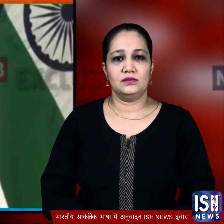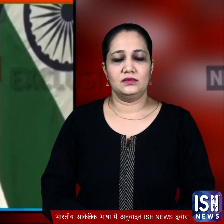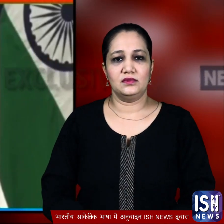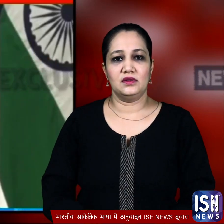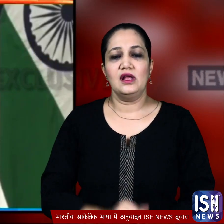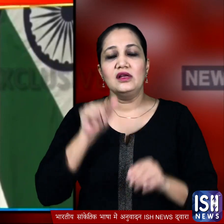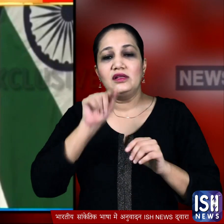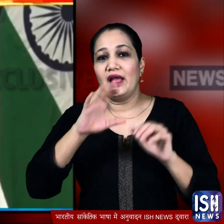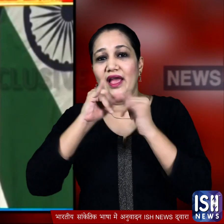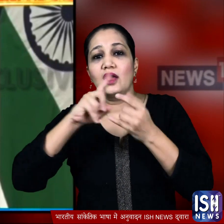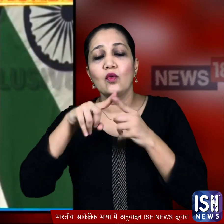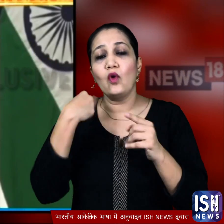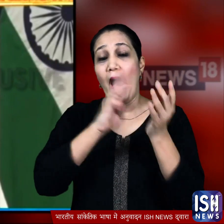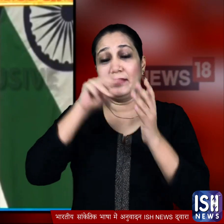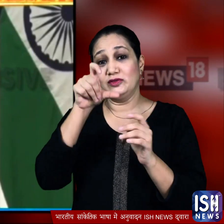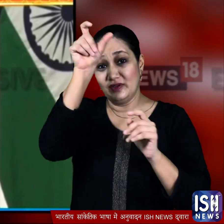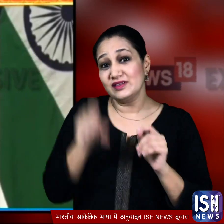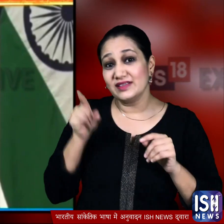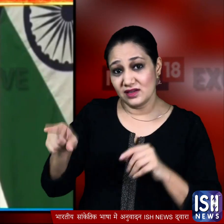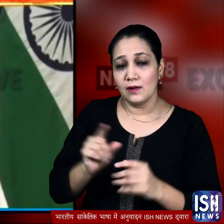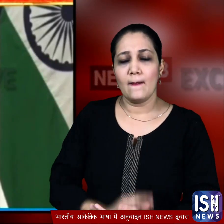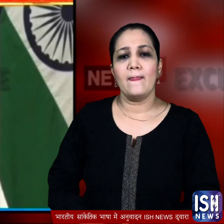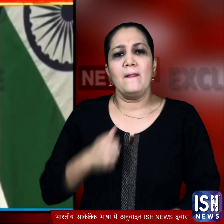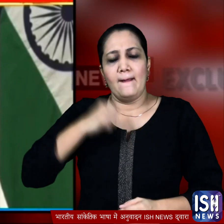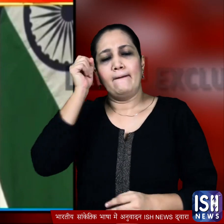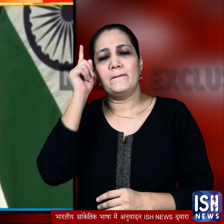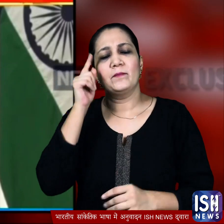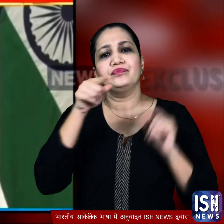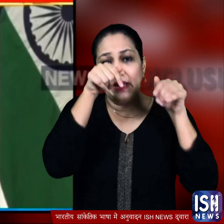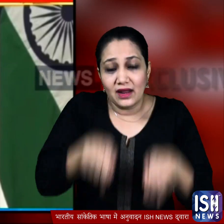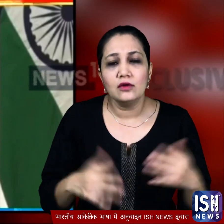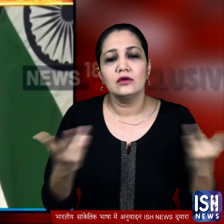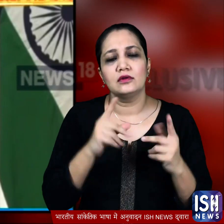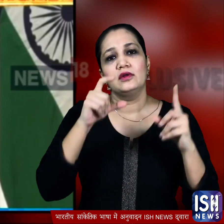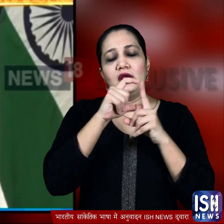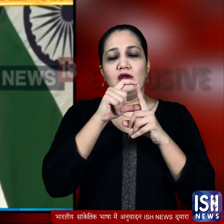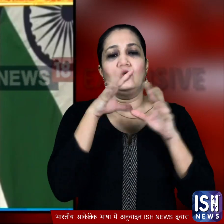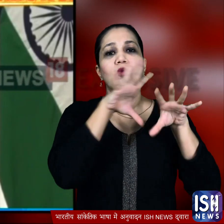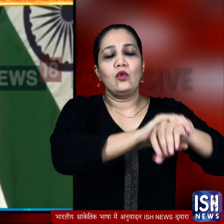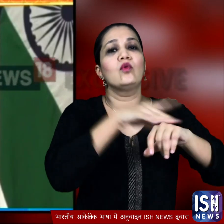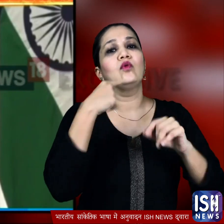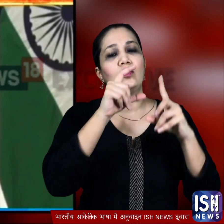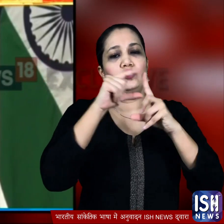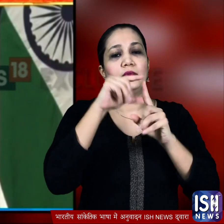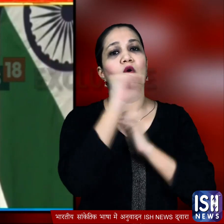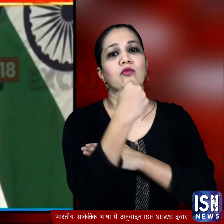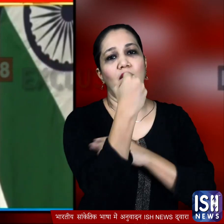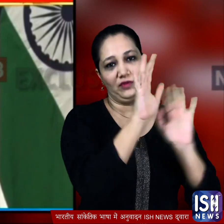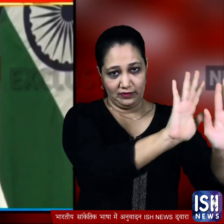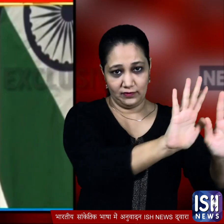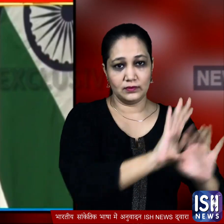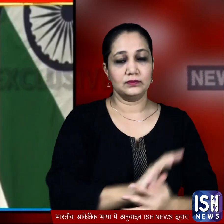Regarding the specific case of Mehul Choksi, we understand that he is currently in the custody of Dominican